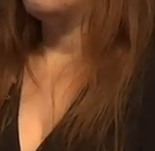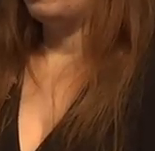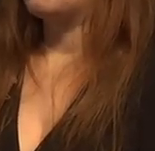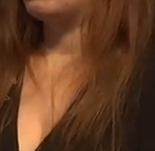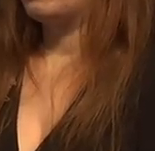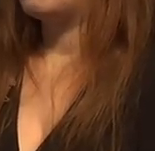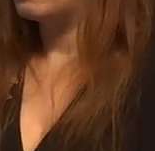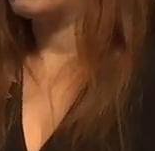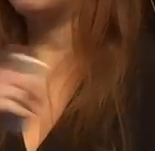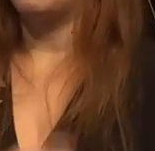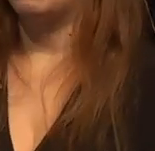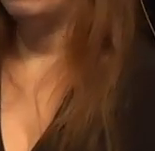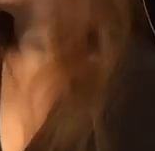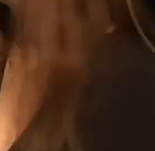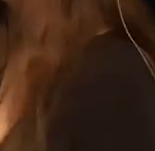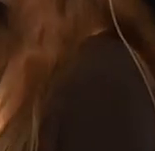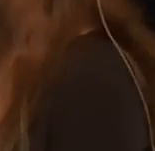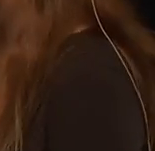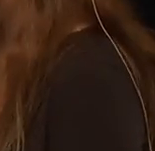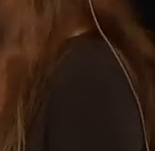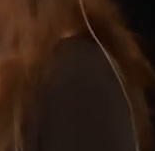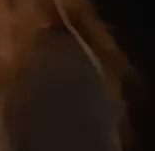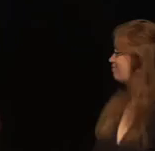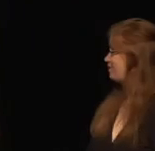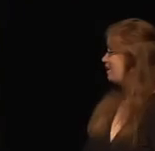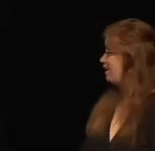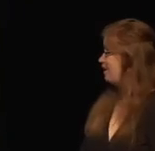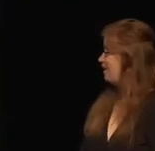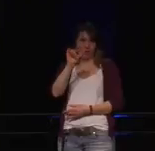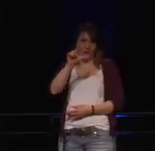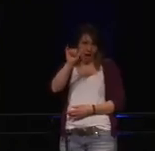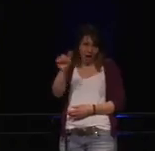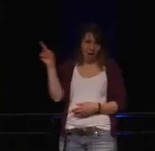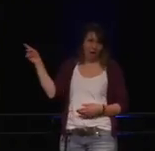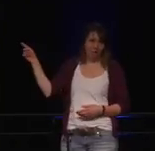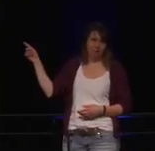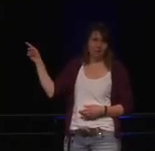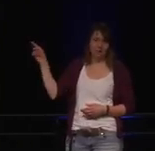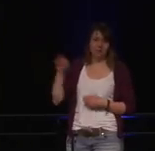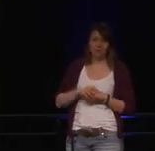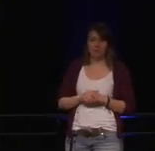que es de una organización de consumidores noruegos. Esa es Kyla, la podéis ver,